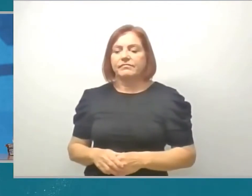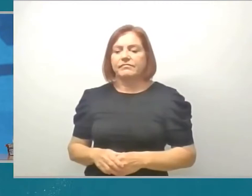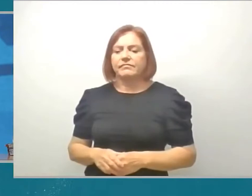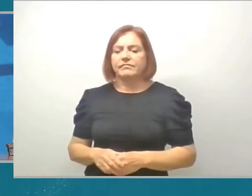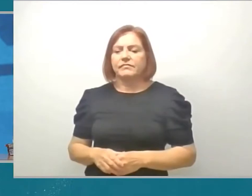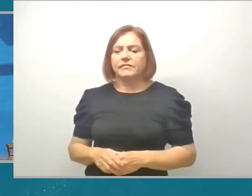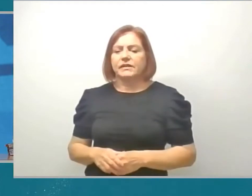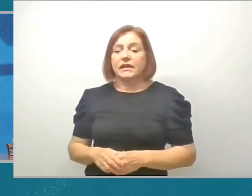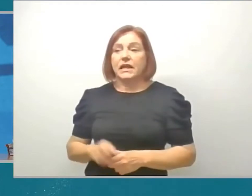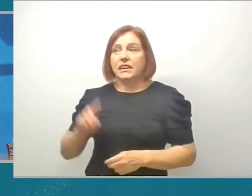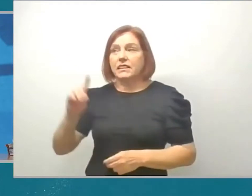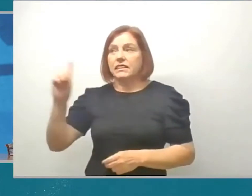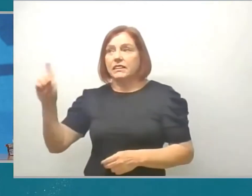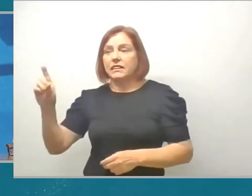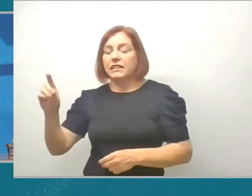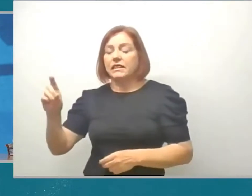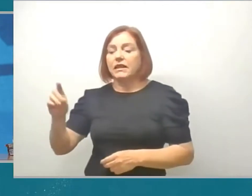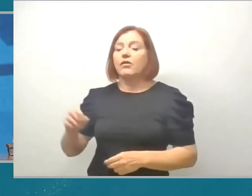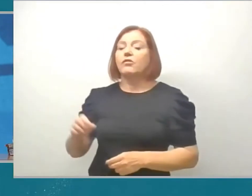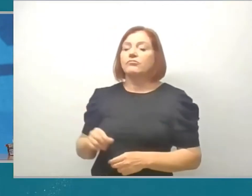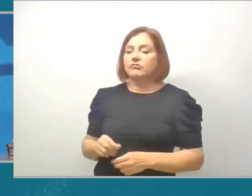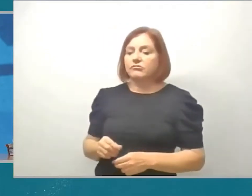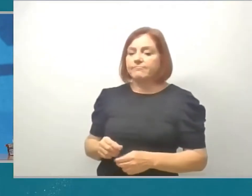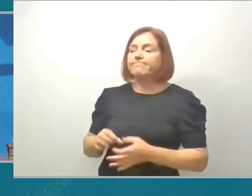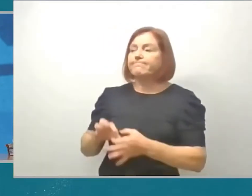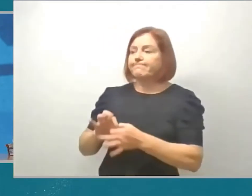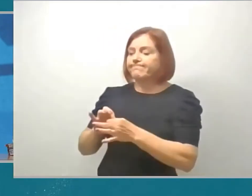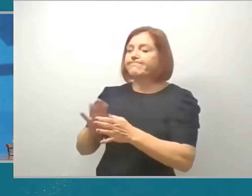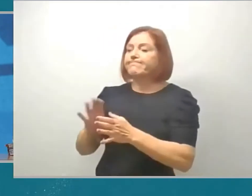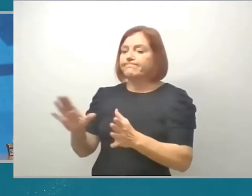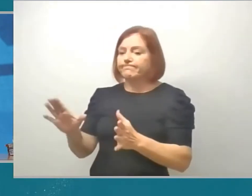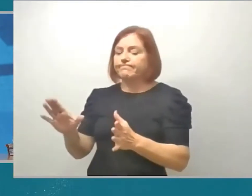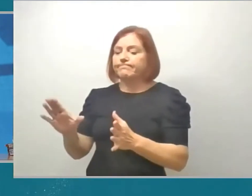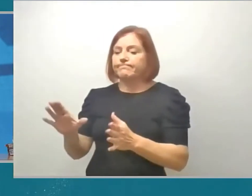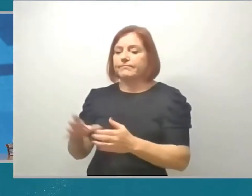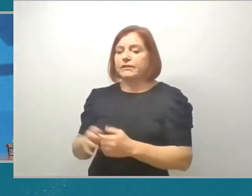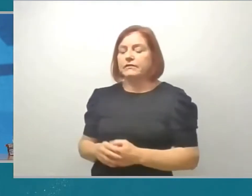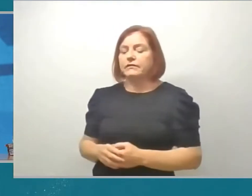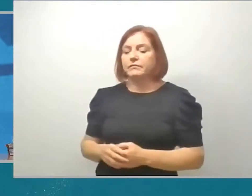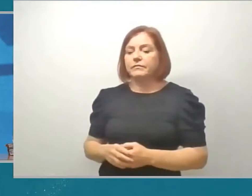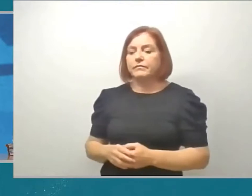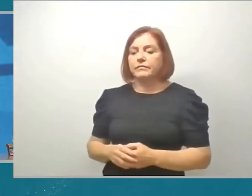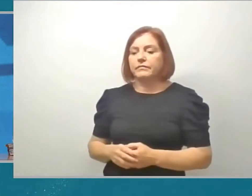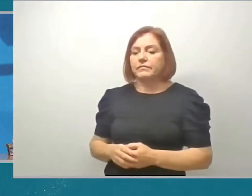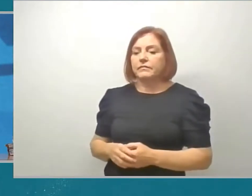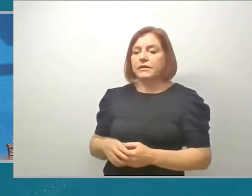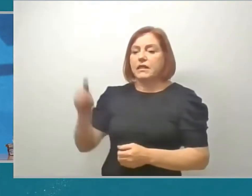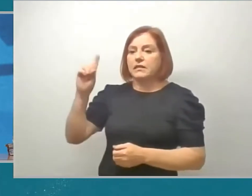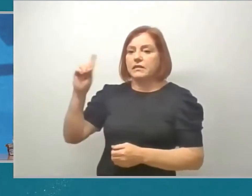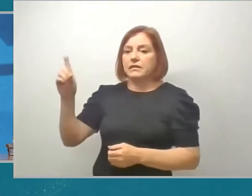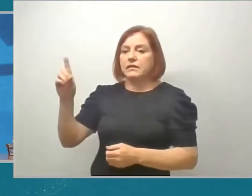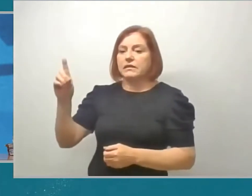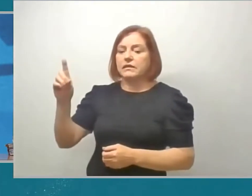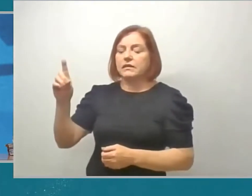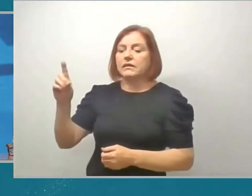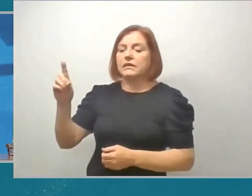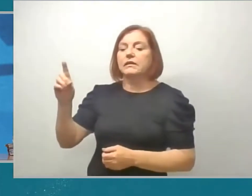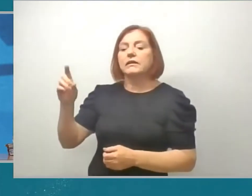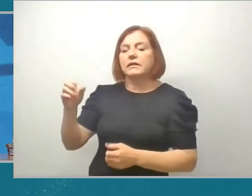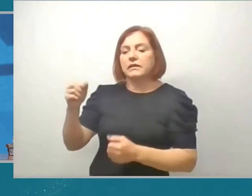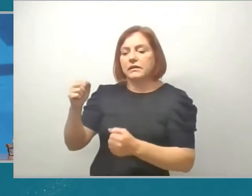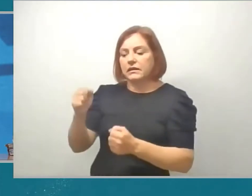Deus, Pai. É pela soberania, pelo arranjo do Senhor, o João foi preso, porque ele estava